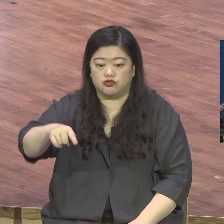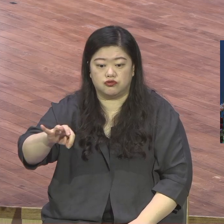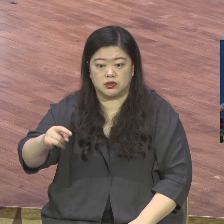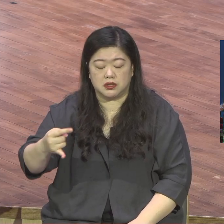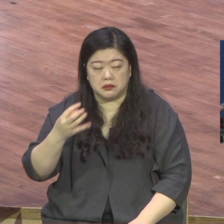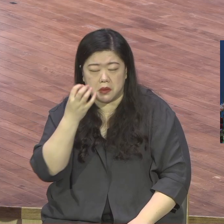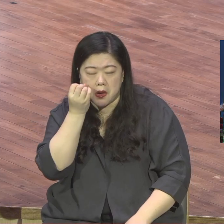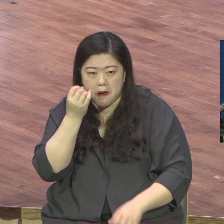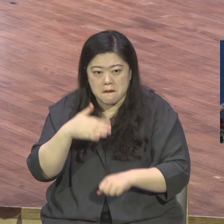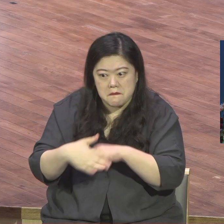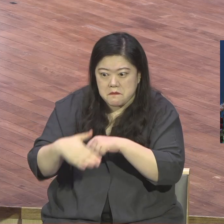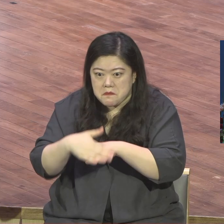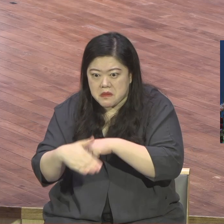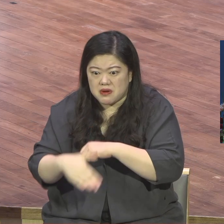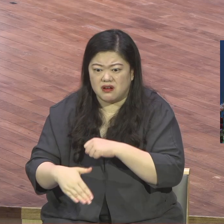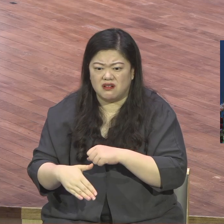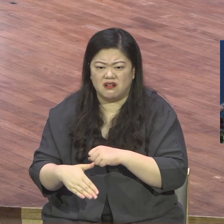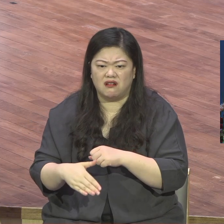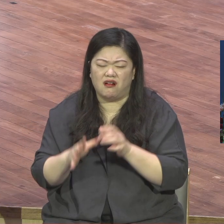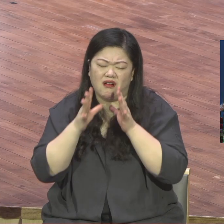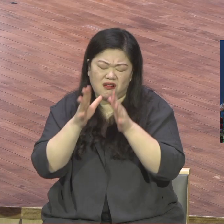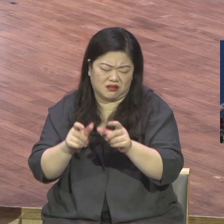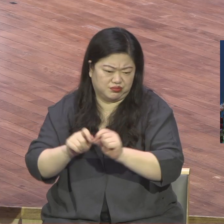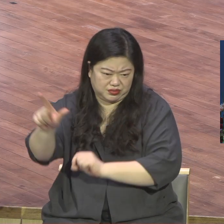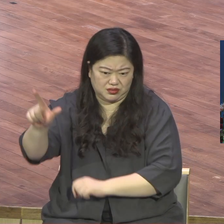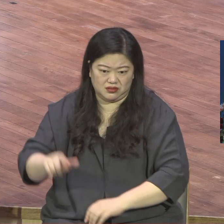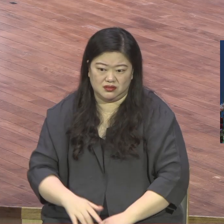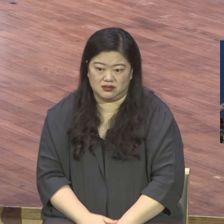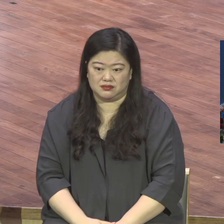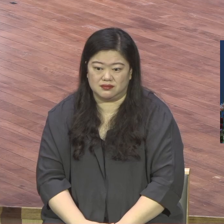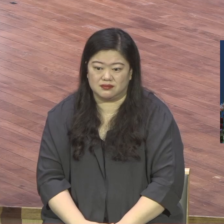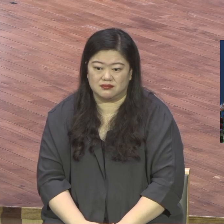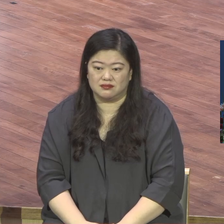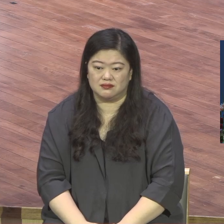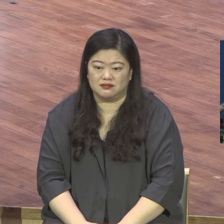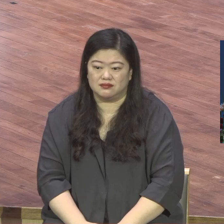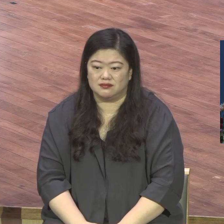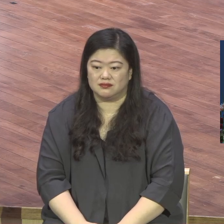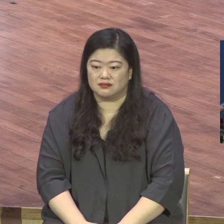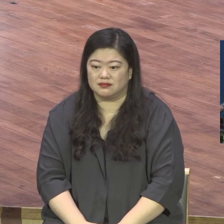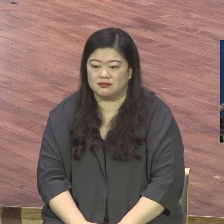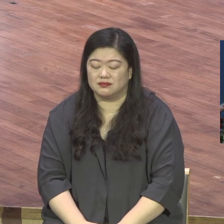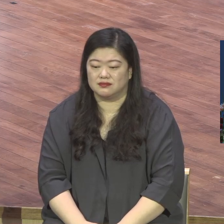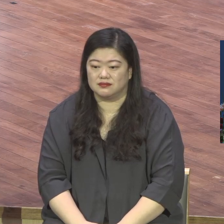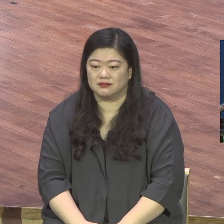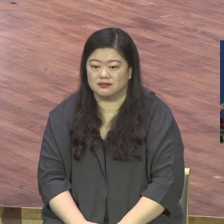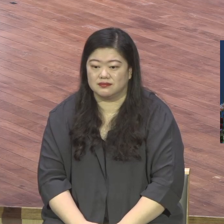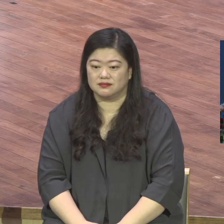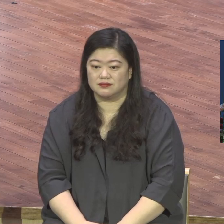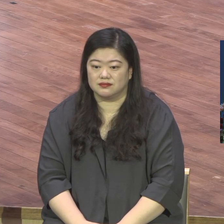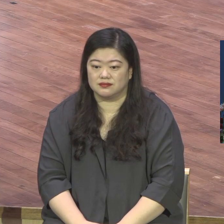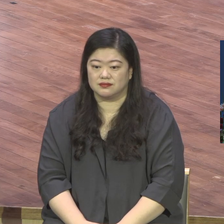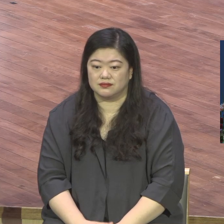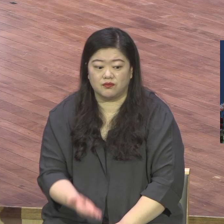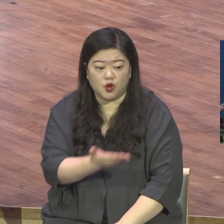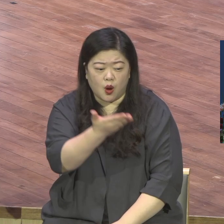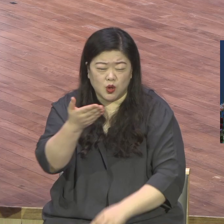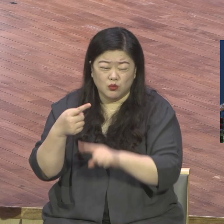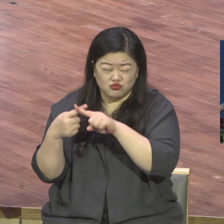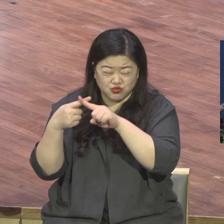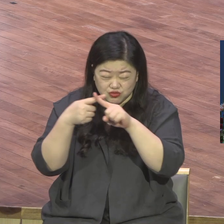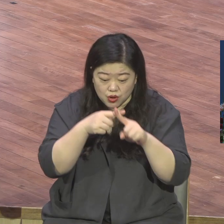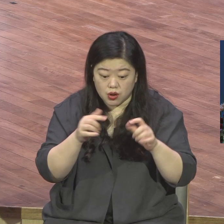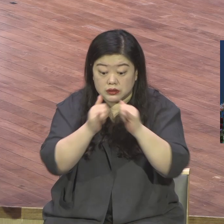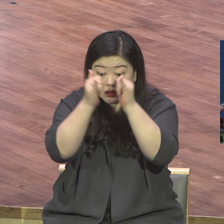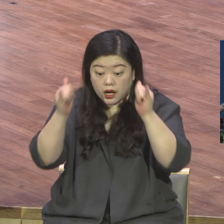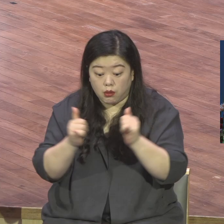인생을 살면서요. 우리는 좋든지 싫든지 사람과의 관계 속에 살아가야만 합니다.